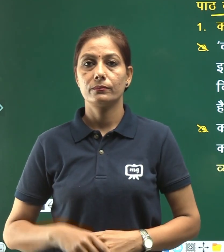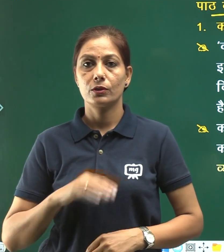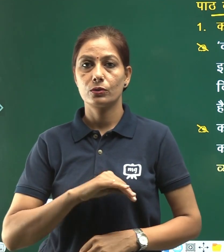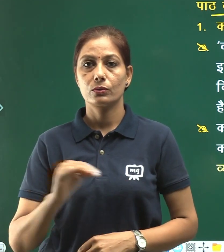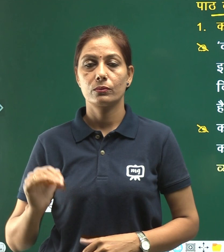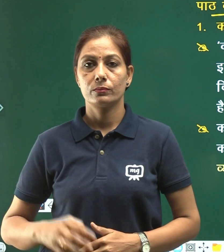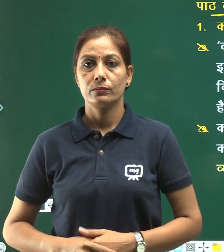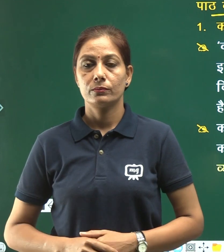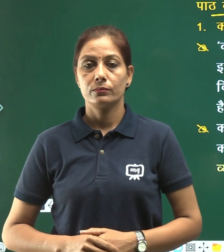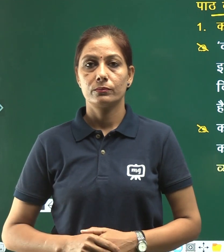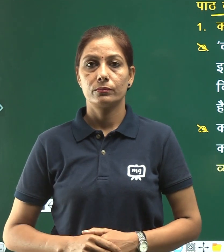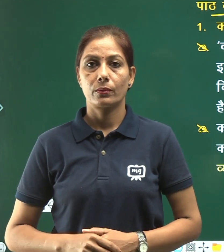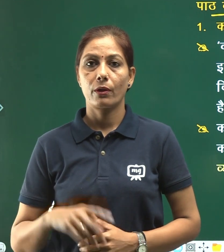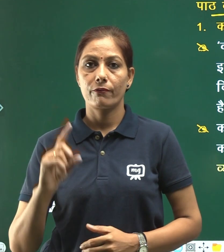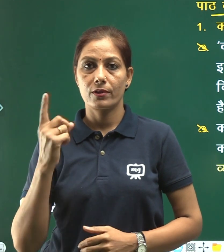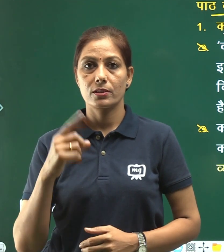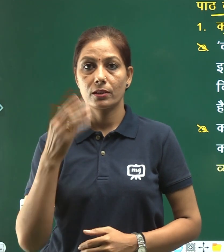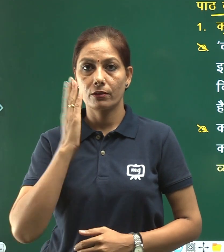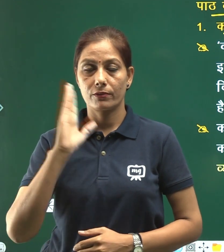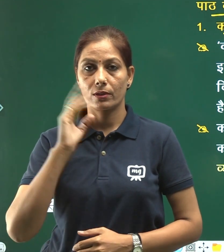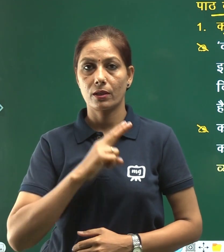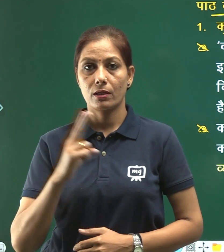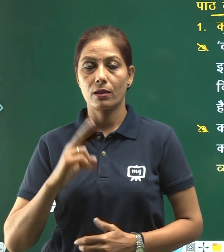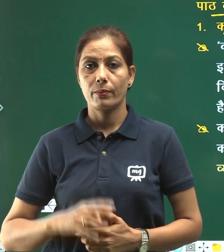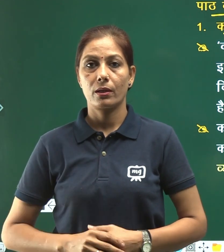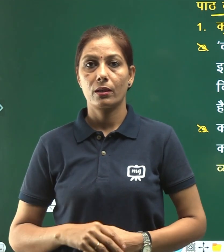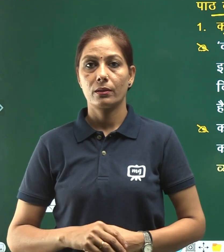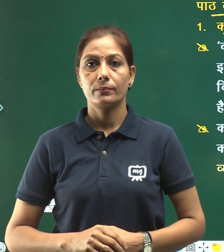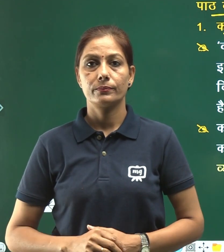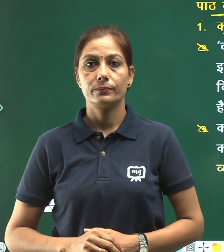बच्चों, पहली कविता है कविता के बहाने।